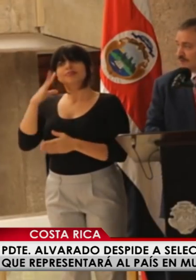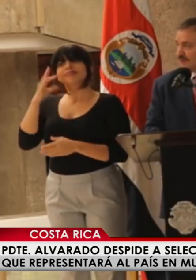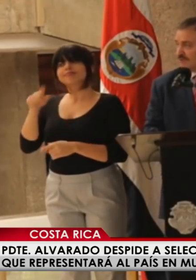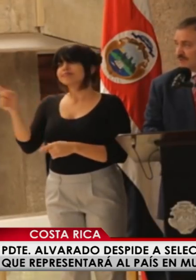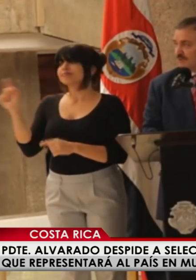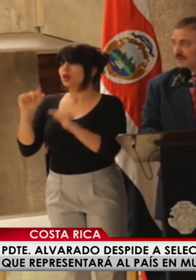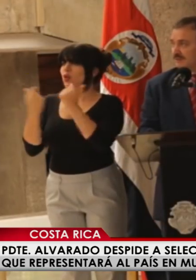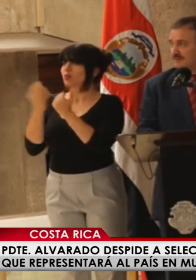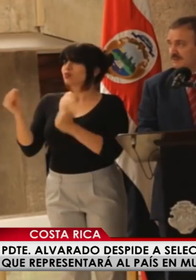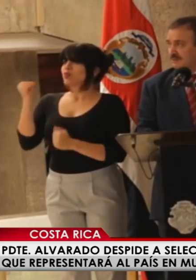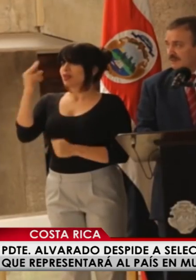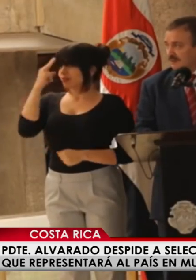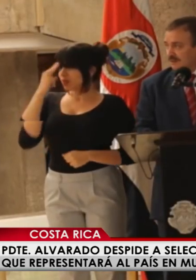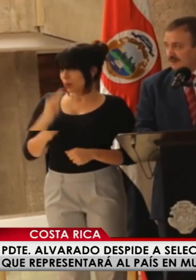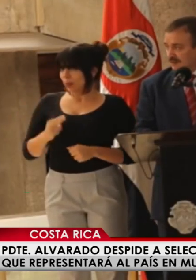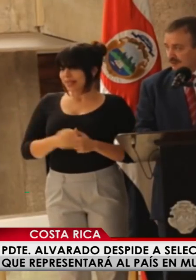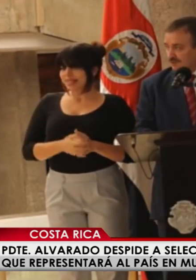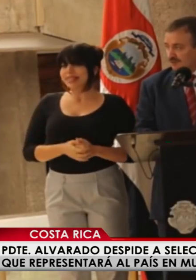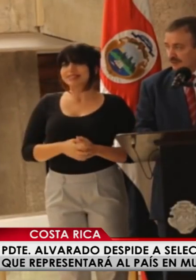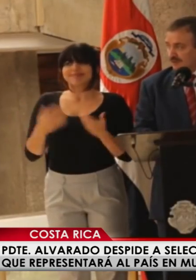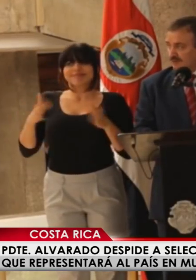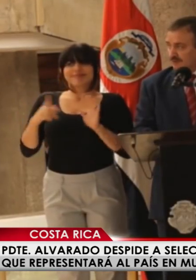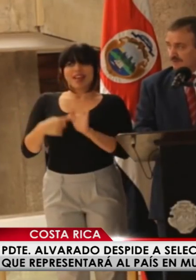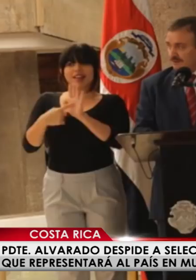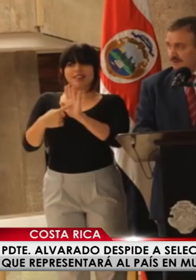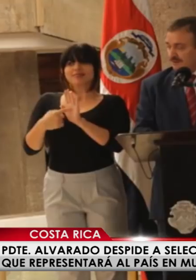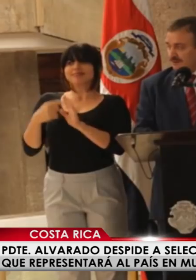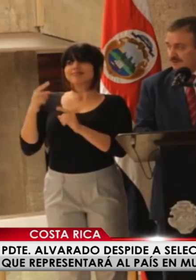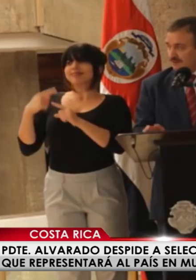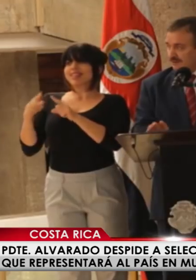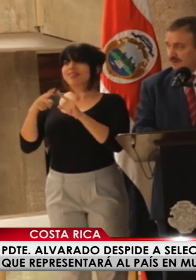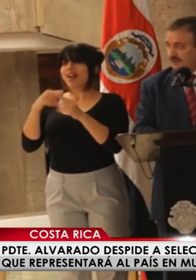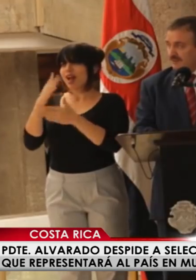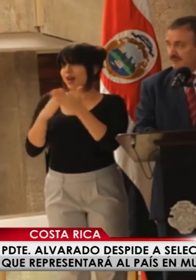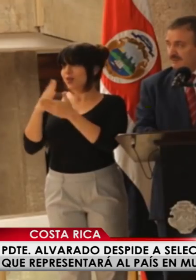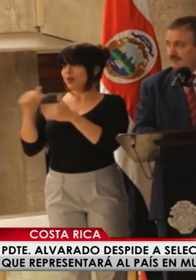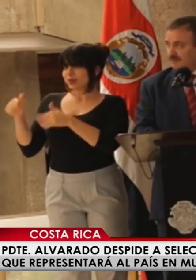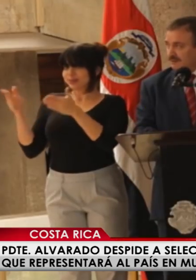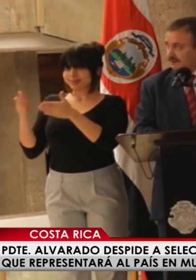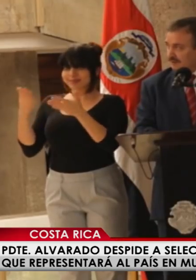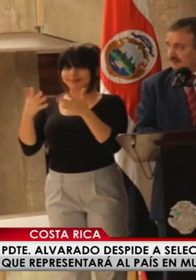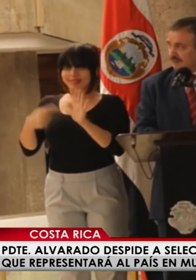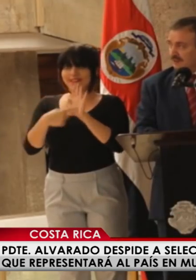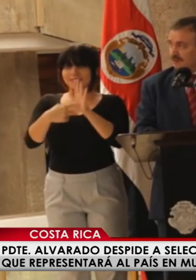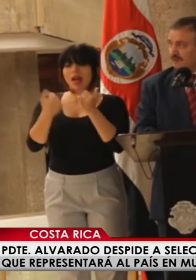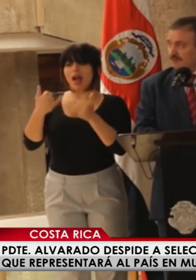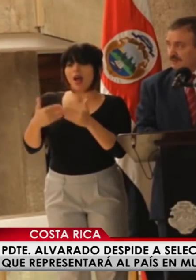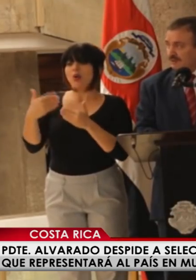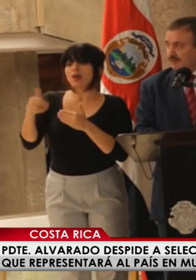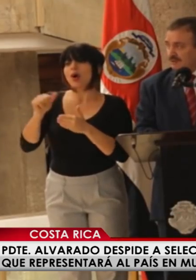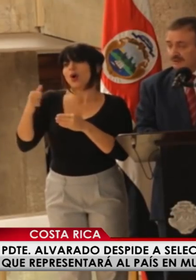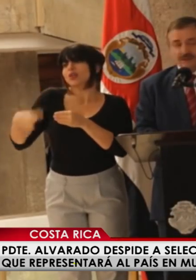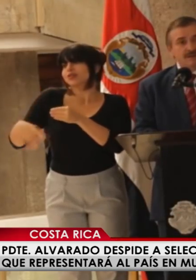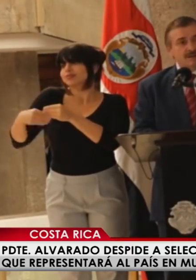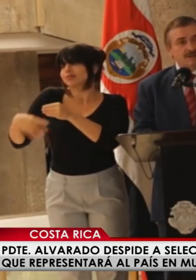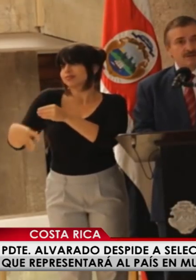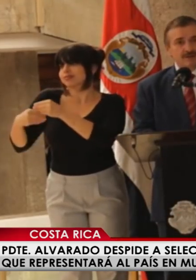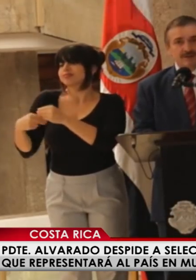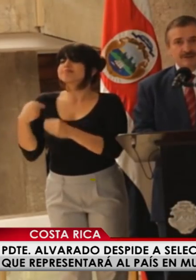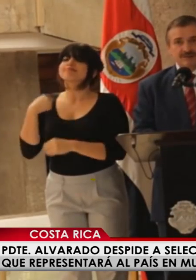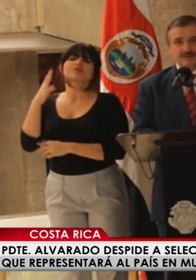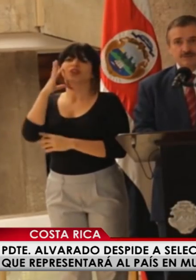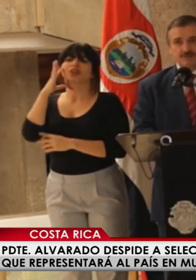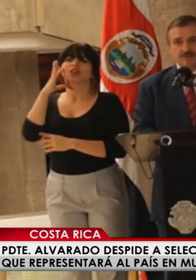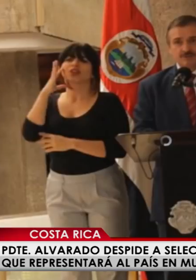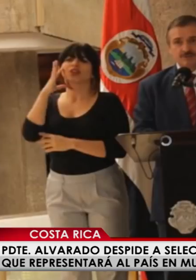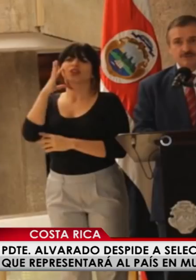de muchachos humildes, ya lo demostraron alguna parte de los que están hoy presentes, y ahora se agregan otros que yo creo que van